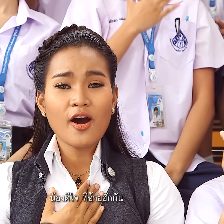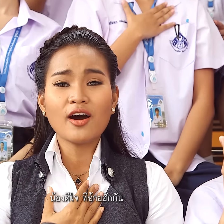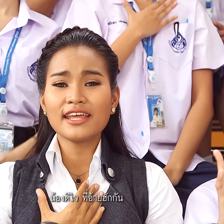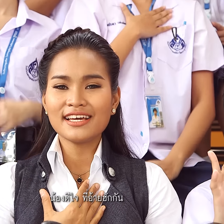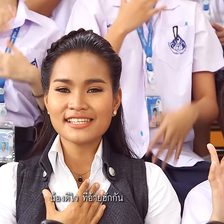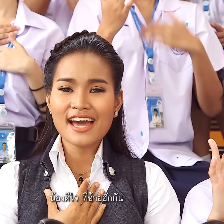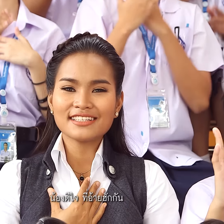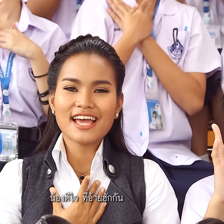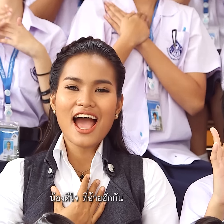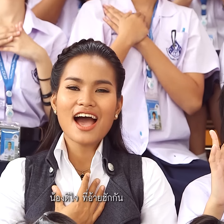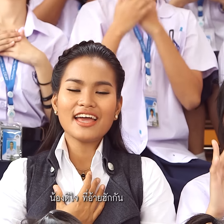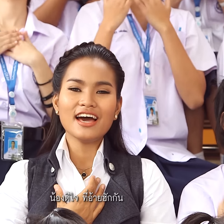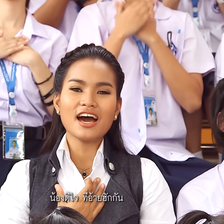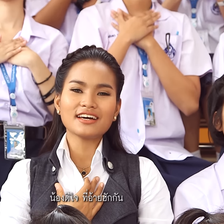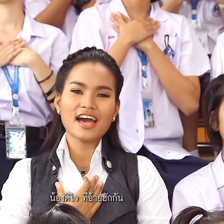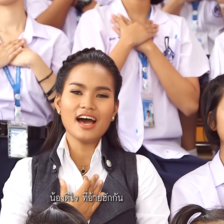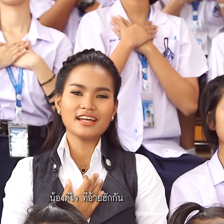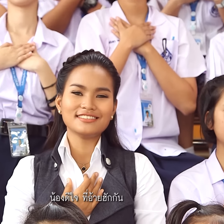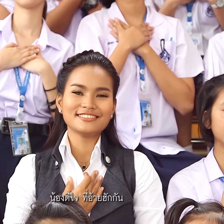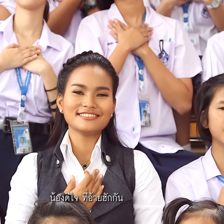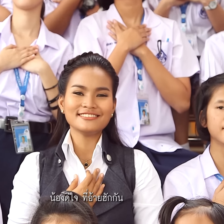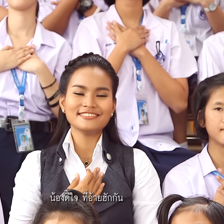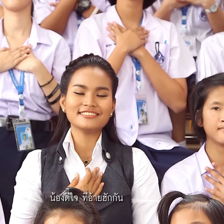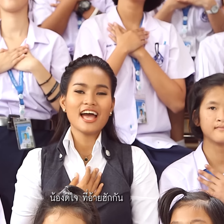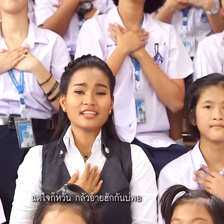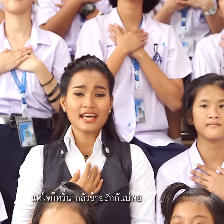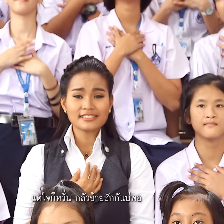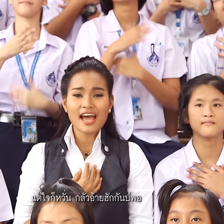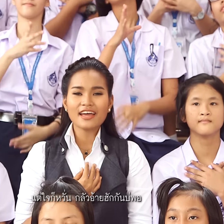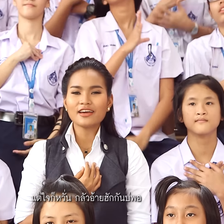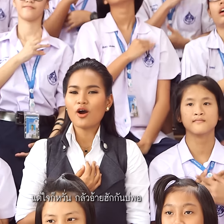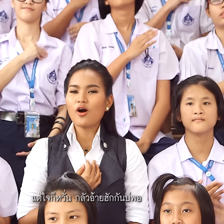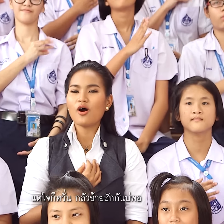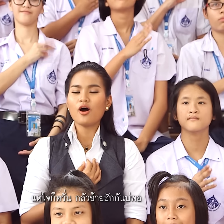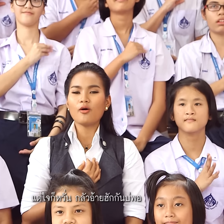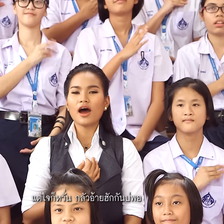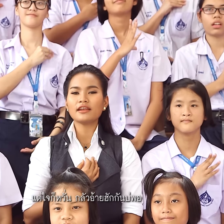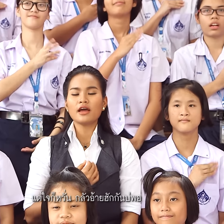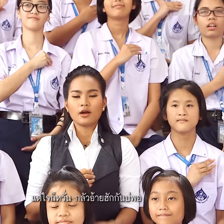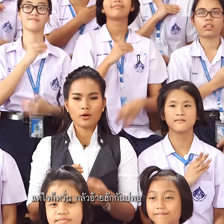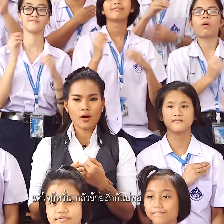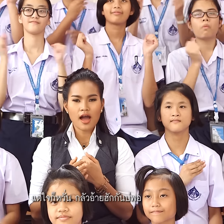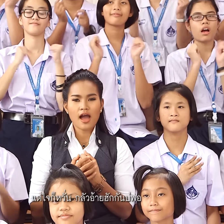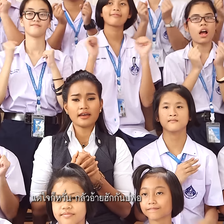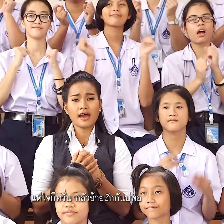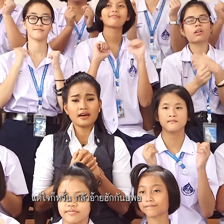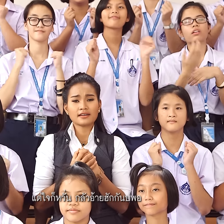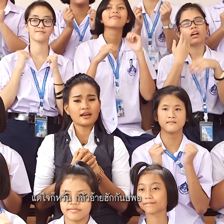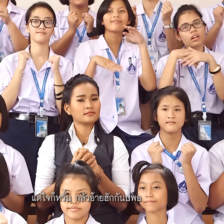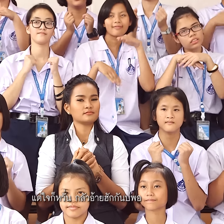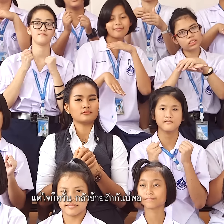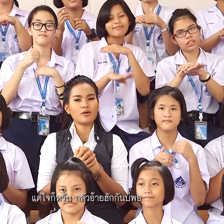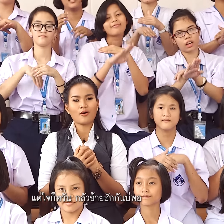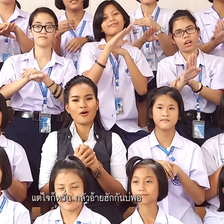อน้องดีใจที่อายหักกันแต่ใจก็วันกลัวอายหัก